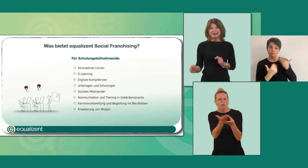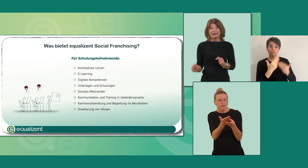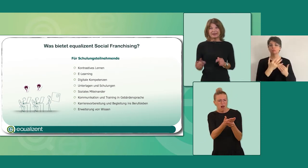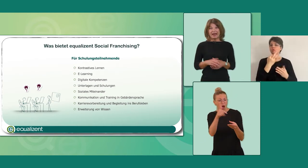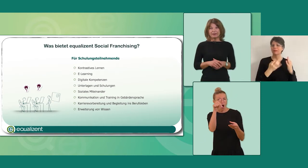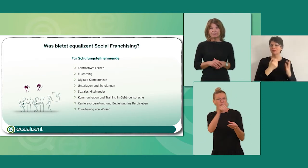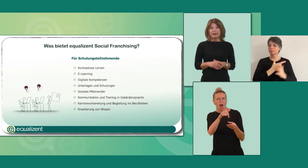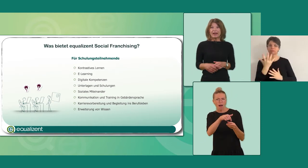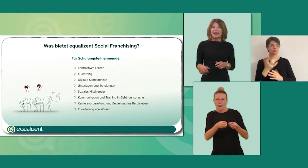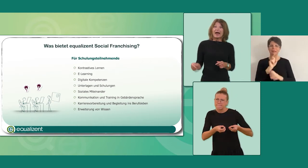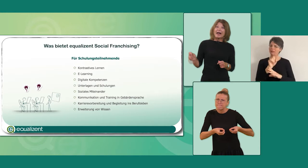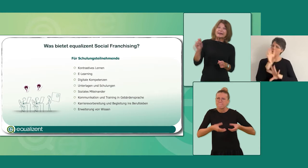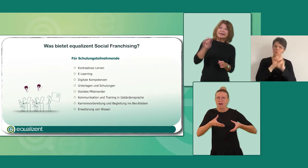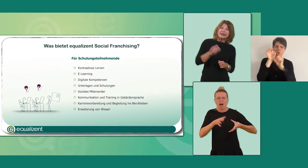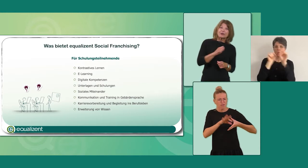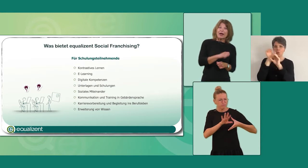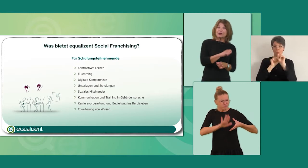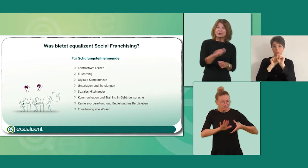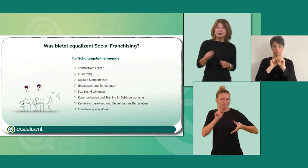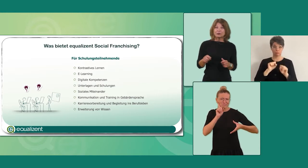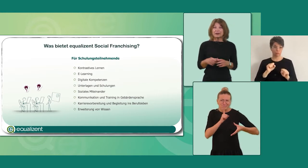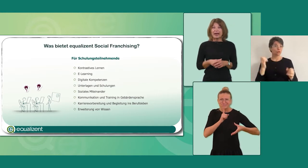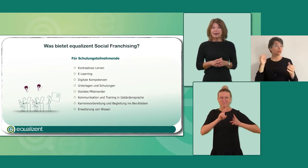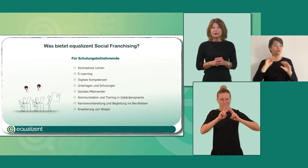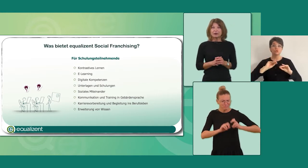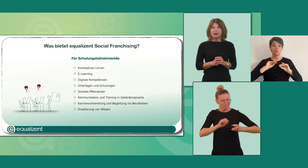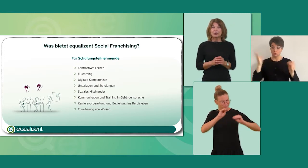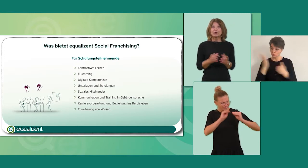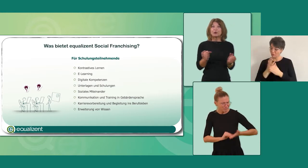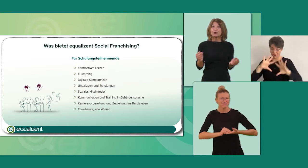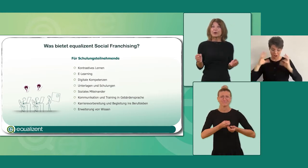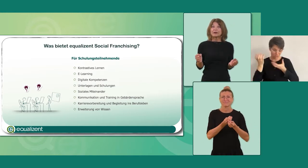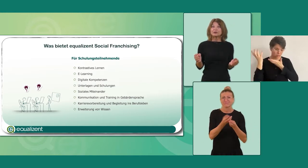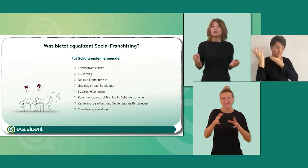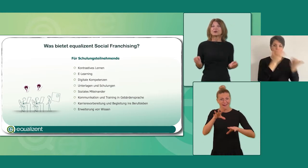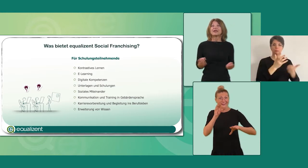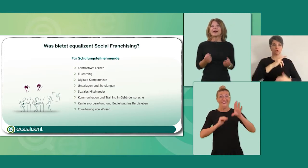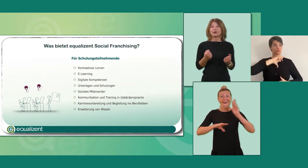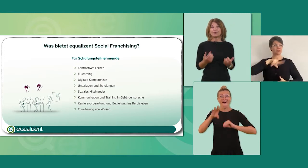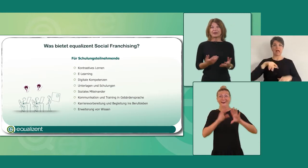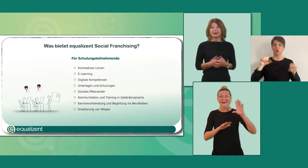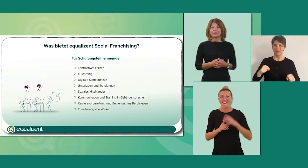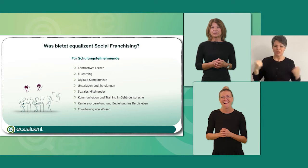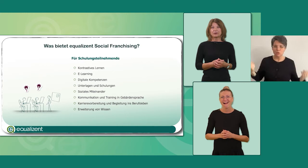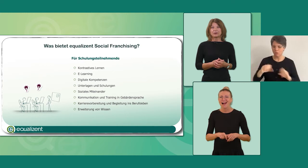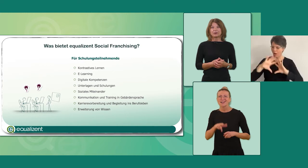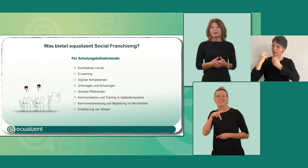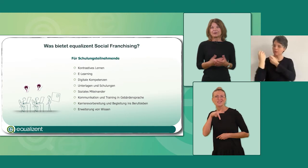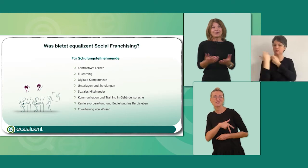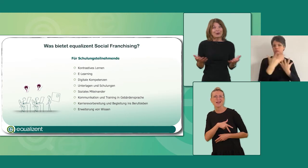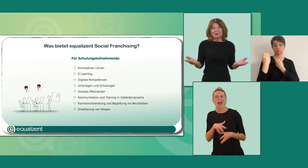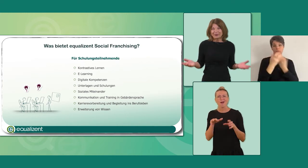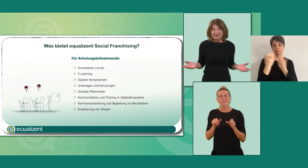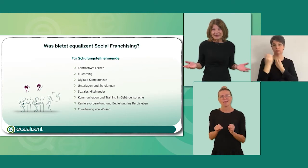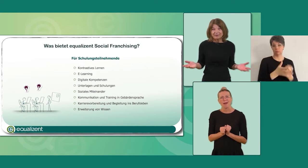alles digital, erhalten nicht nur alle Schulungsunterlagen, sondern auch die Übungen zur sozialen Kompetenz.